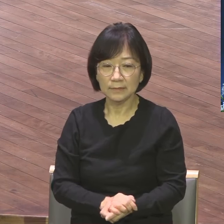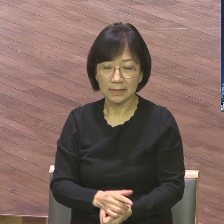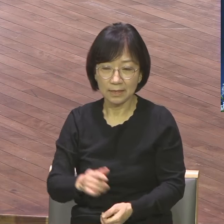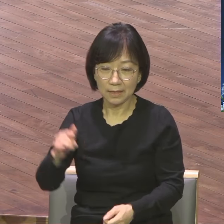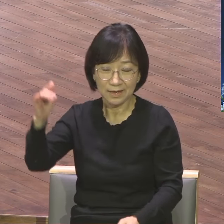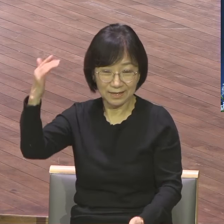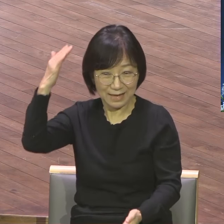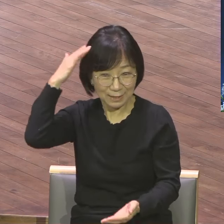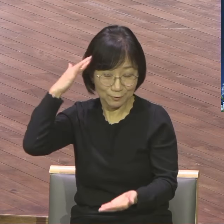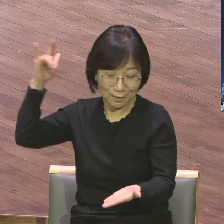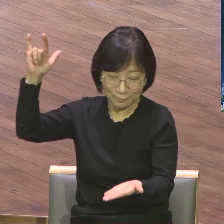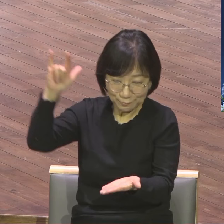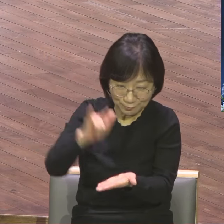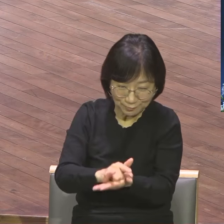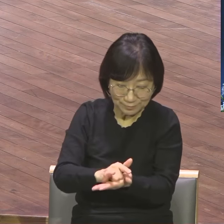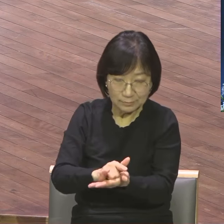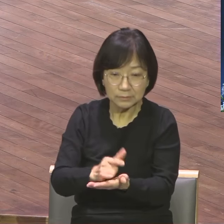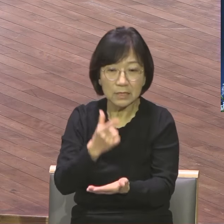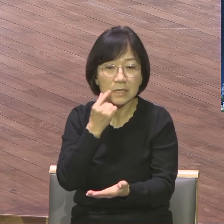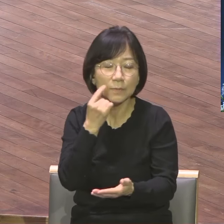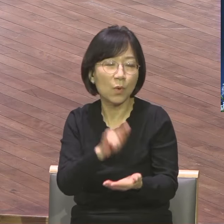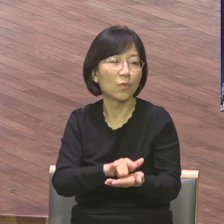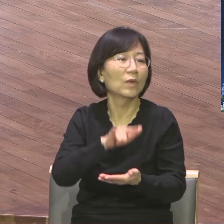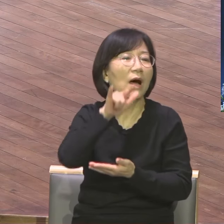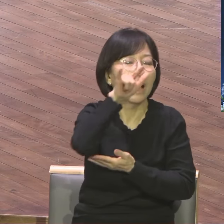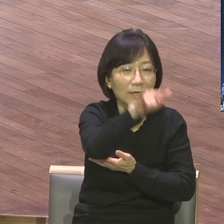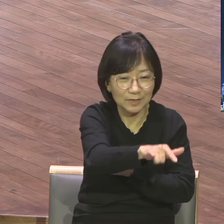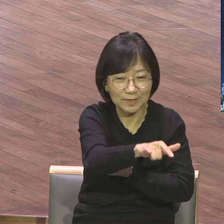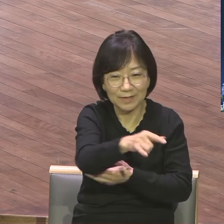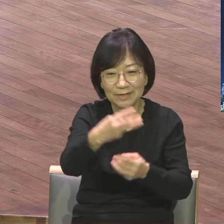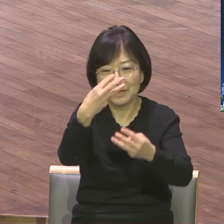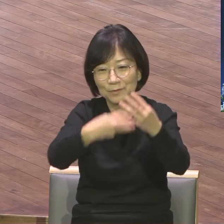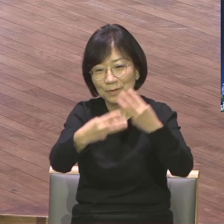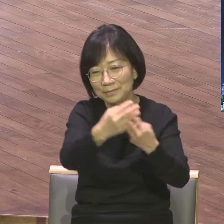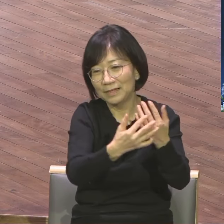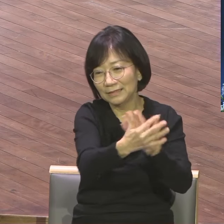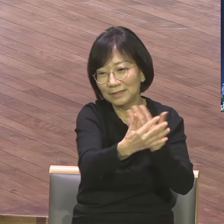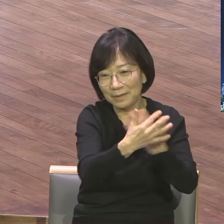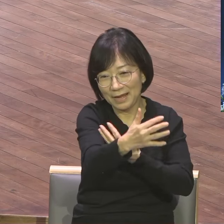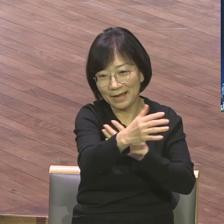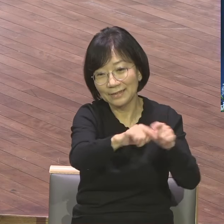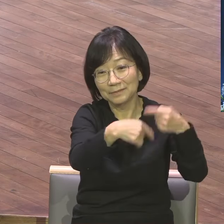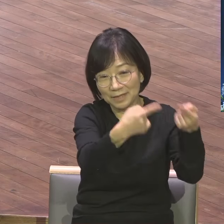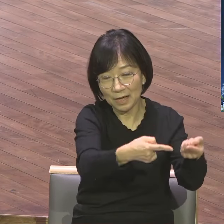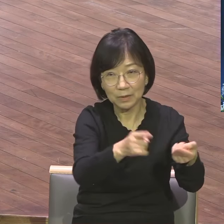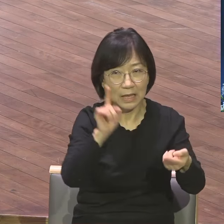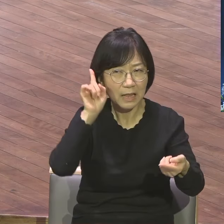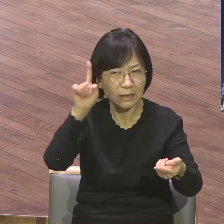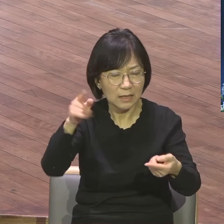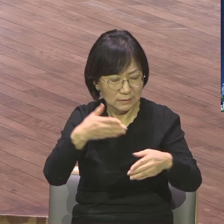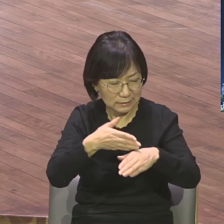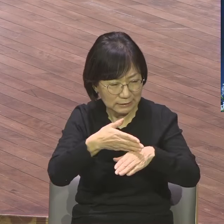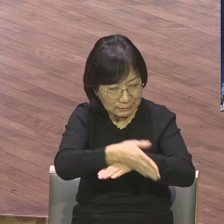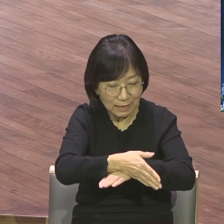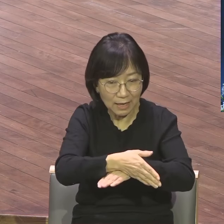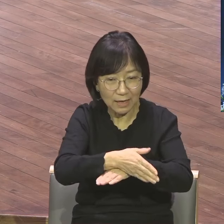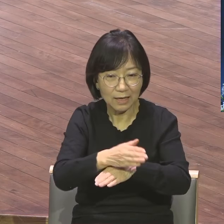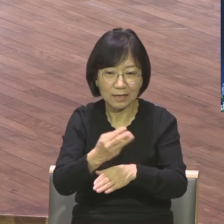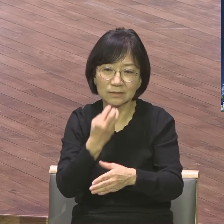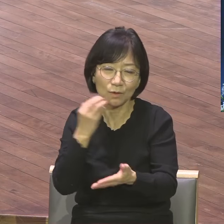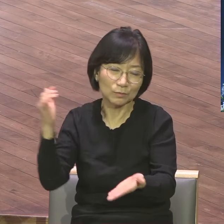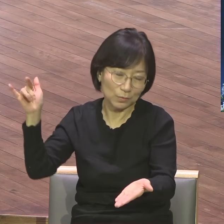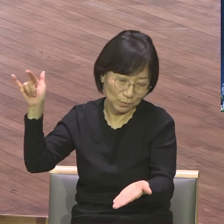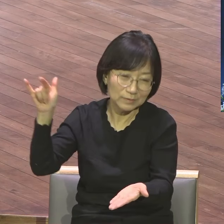일본으로 가셔서 일본 렘넌트 집회에 참석하신 후 내일 늦은 시간에 서울에